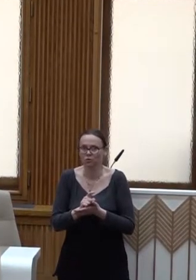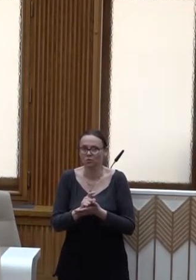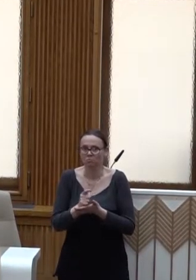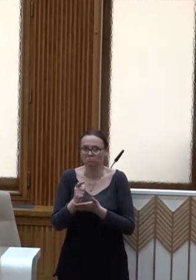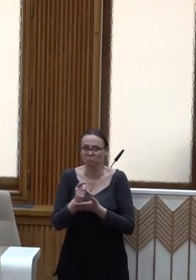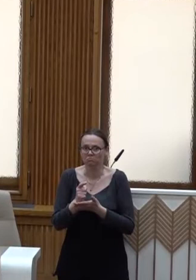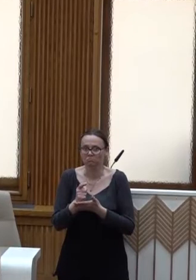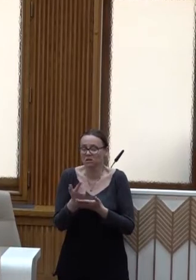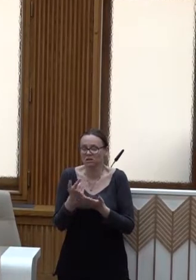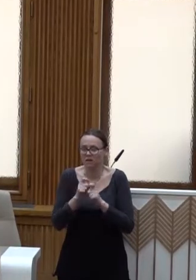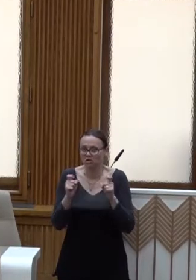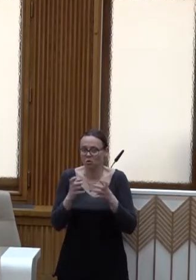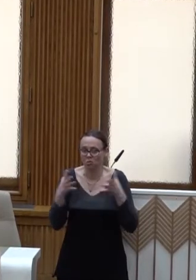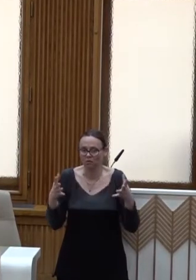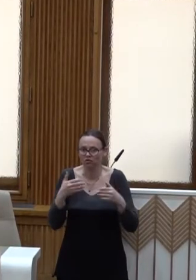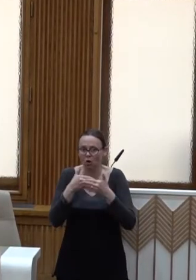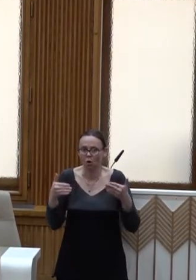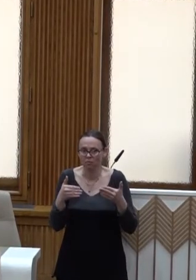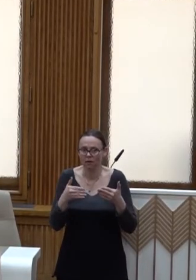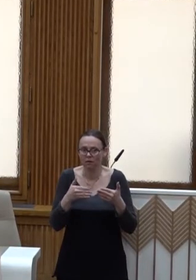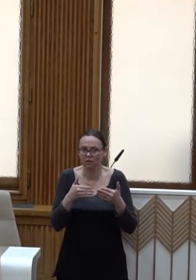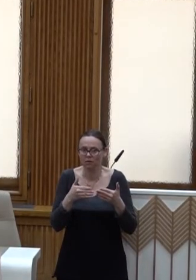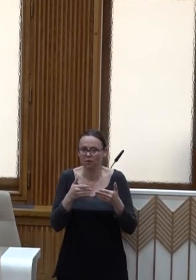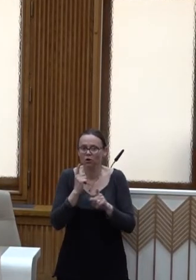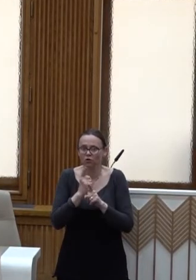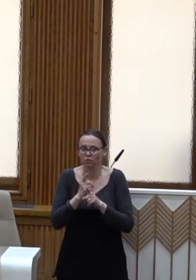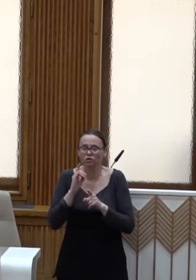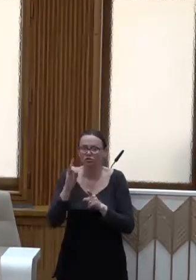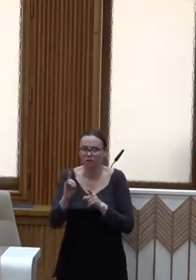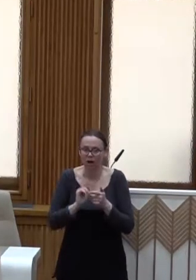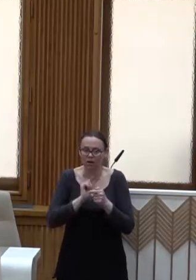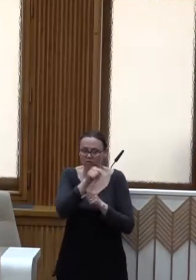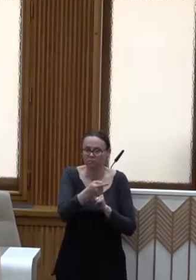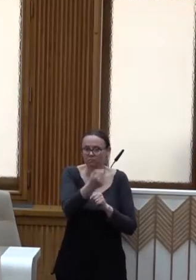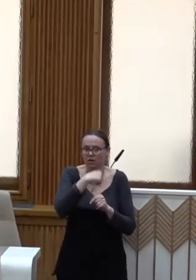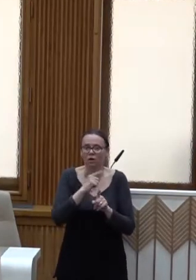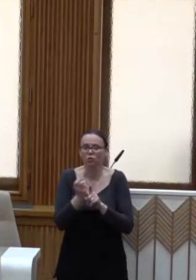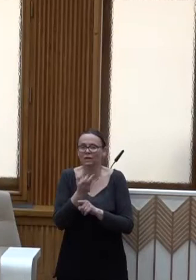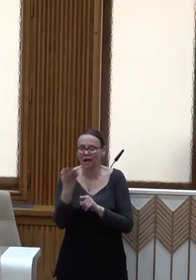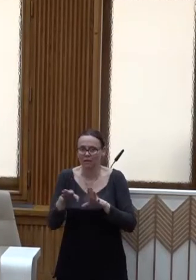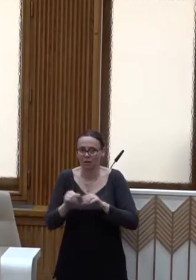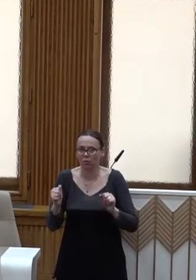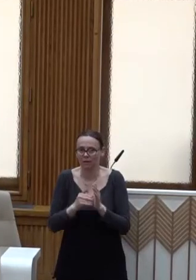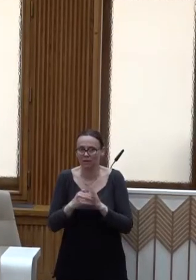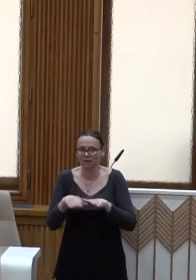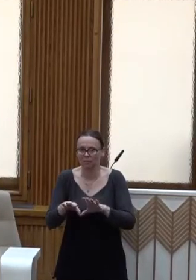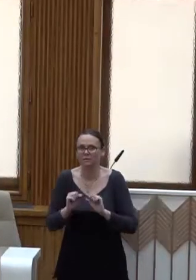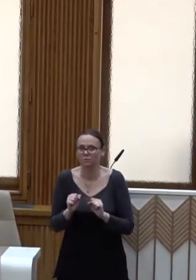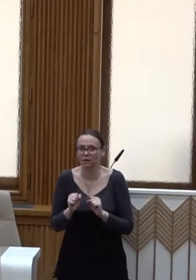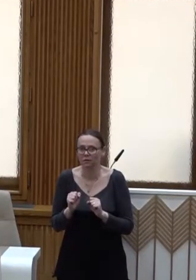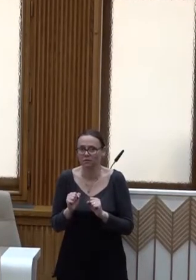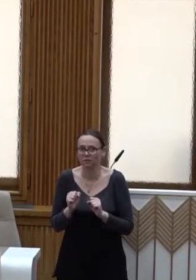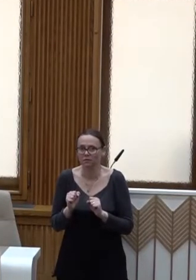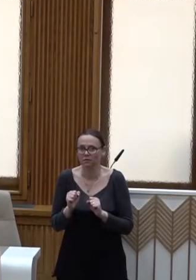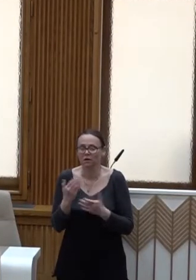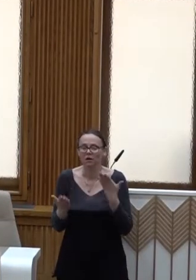povečal. Omeji se uvoz in izvoz živih živali in še nekateri ukrepe je tukaj treba sprejeti. Verjetno